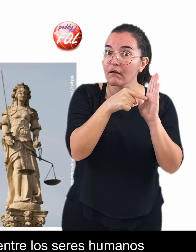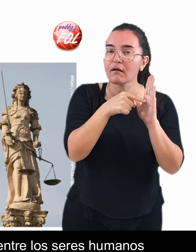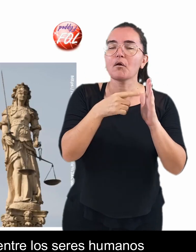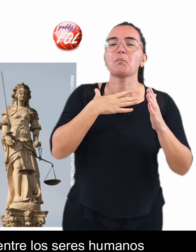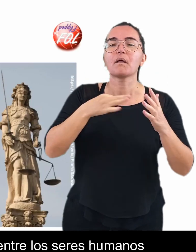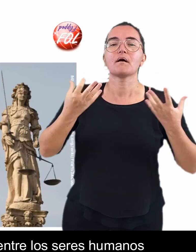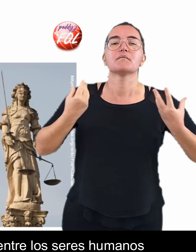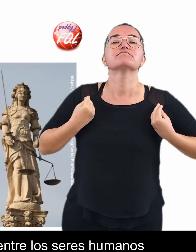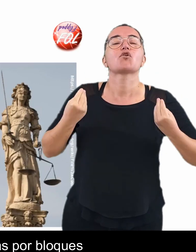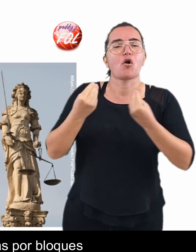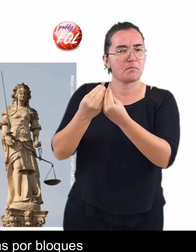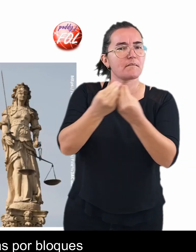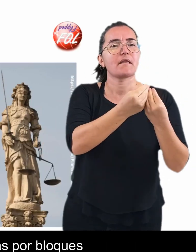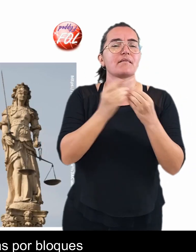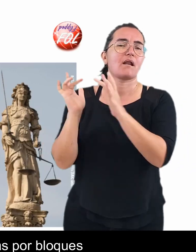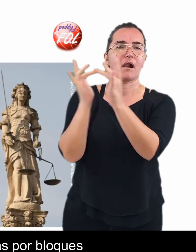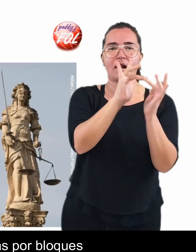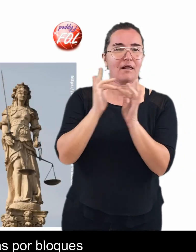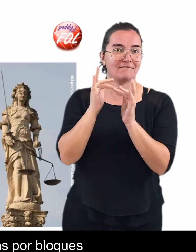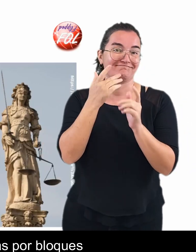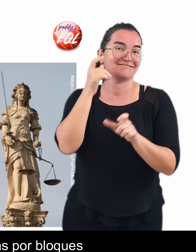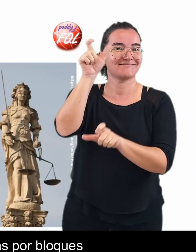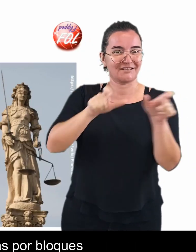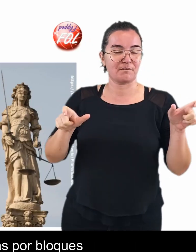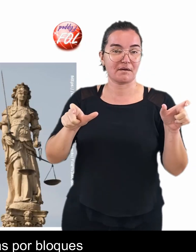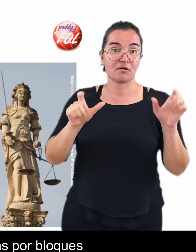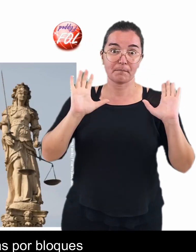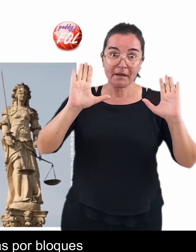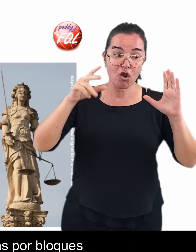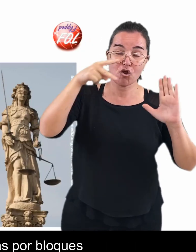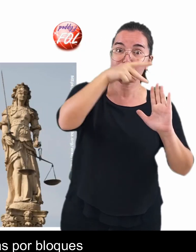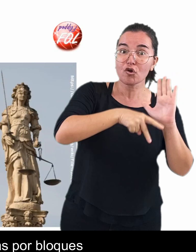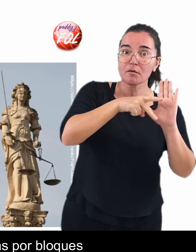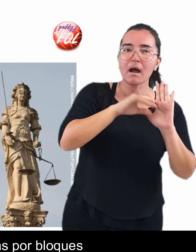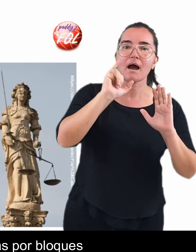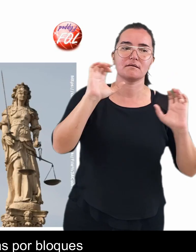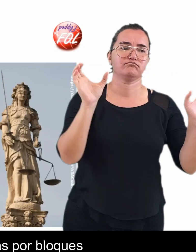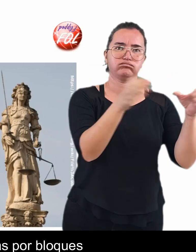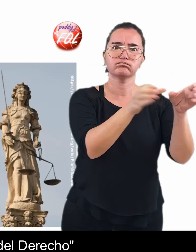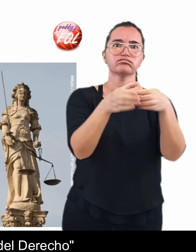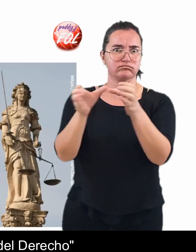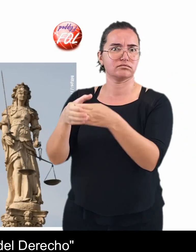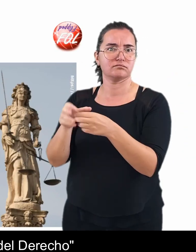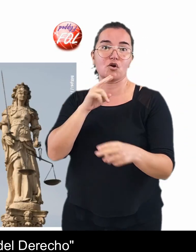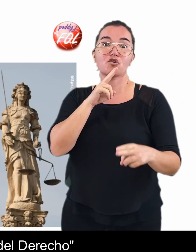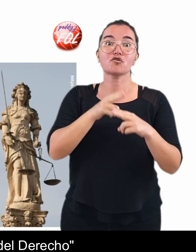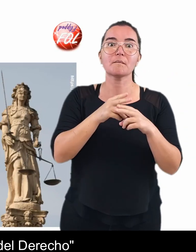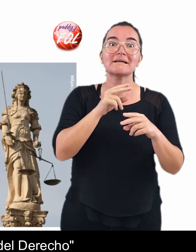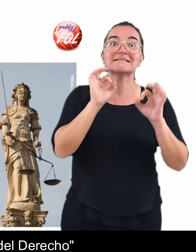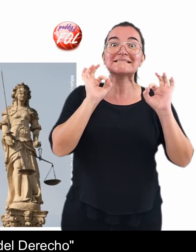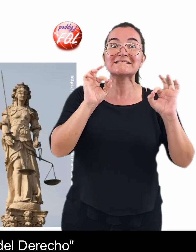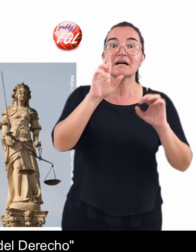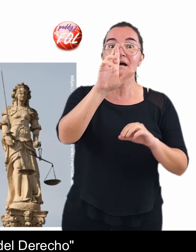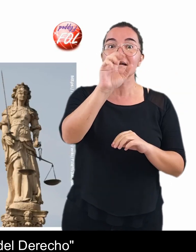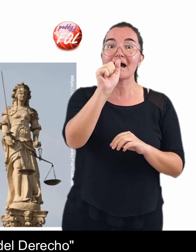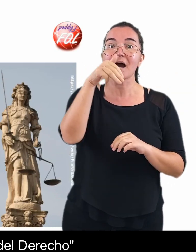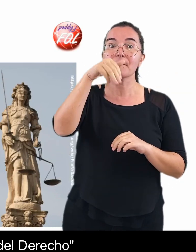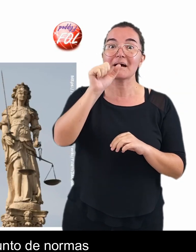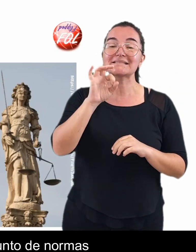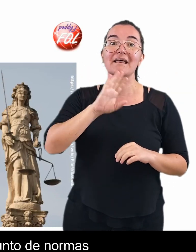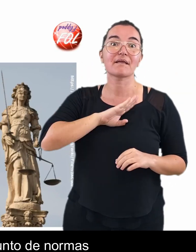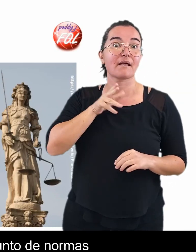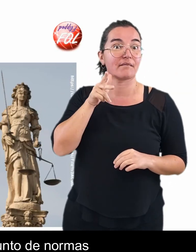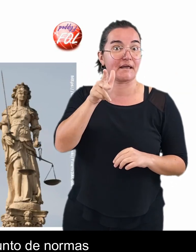convivencia entre los seres humanos. Estas normas están agrupadas por bloques, a los que llamamos ramas del